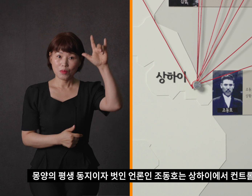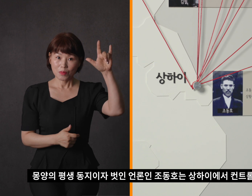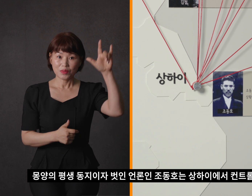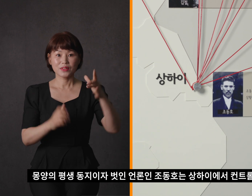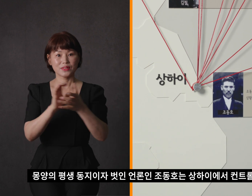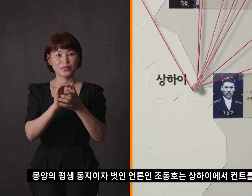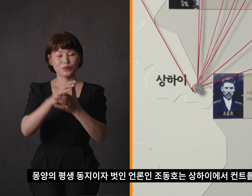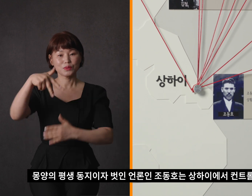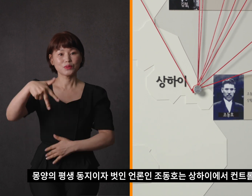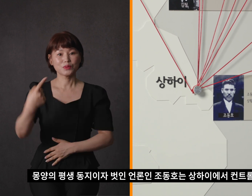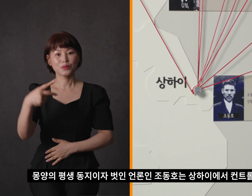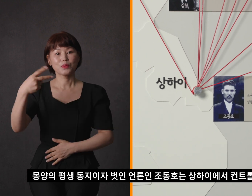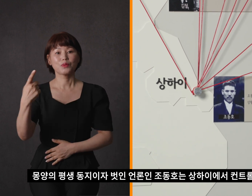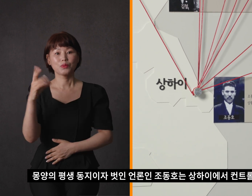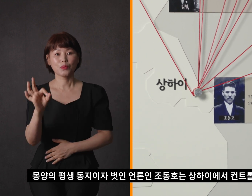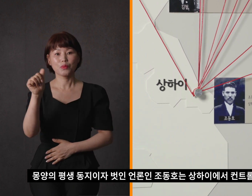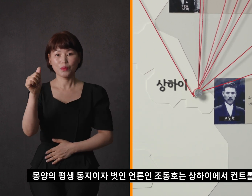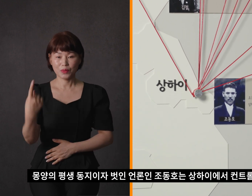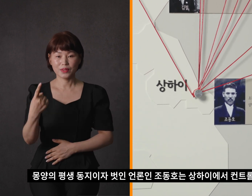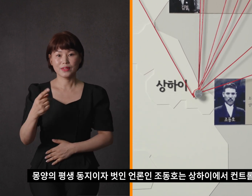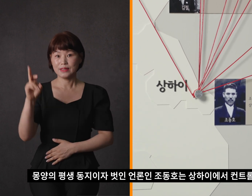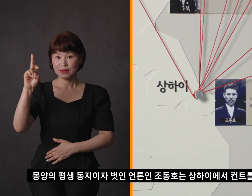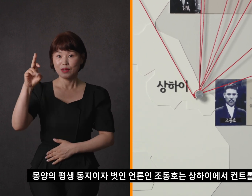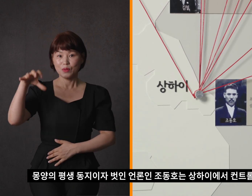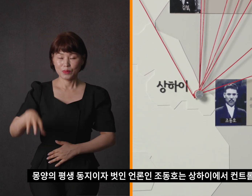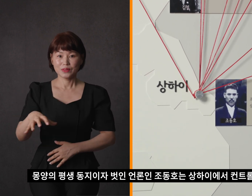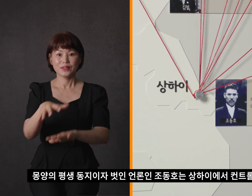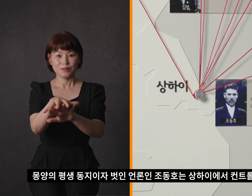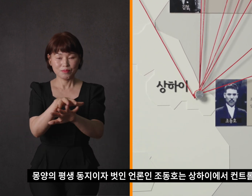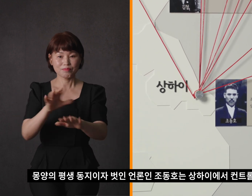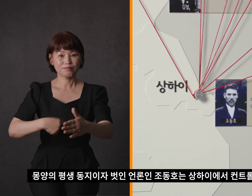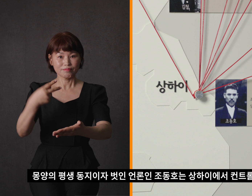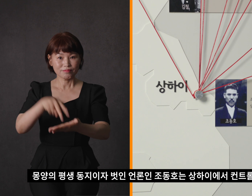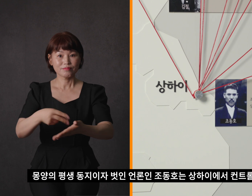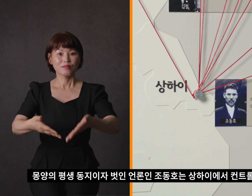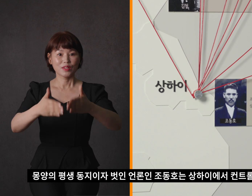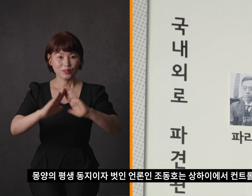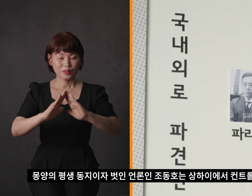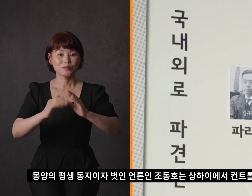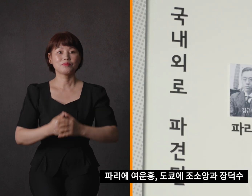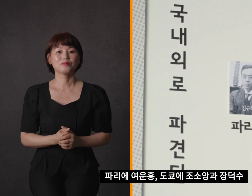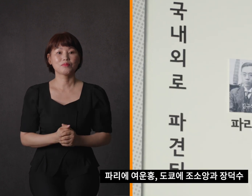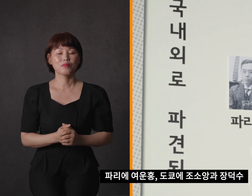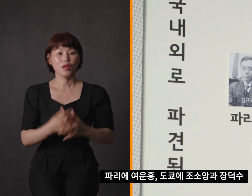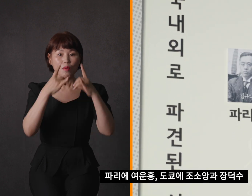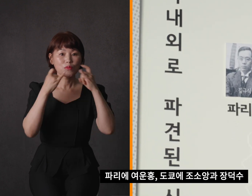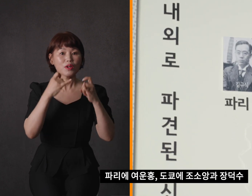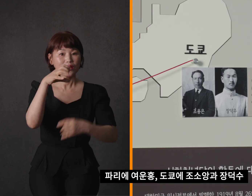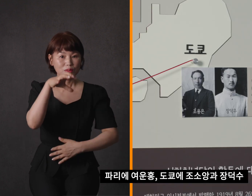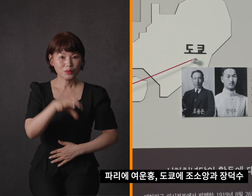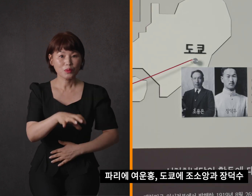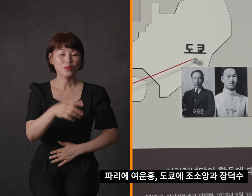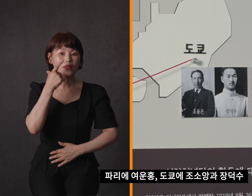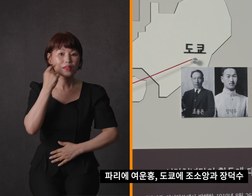몽양의 평생 동지이자 벗인 언론인 조동호는 상하이에서 컨트롤타워 역할을 하고 파리의